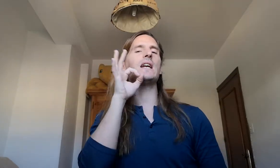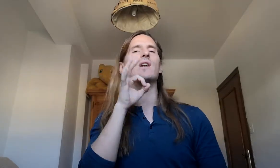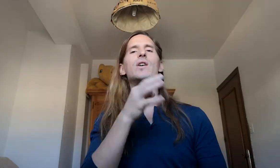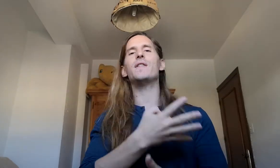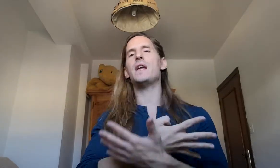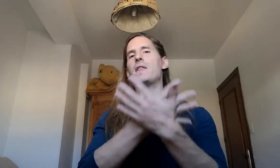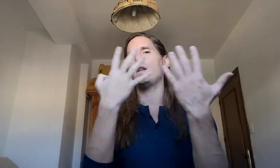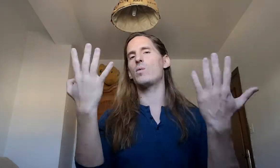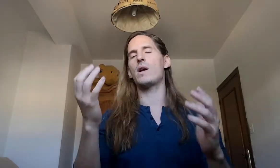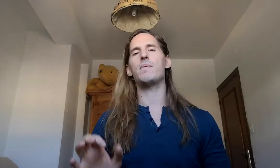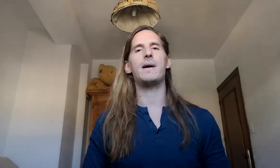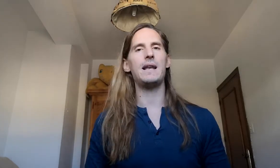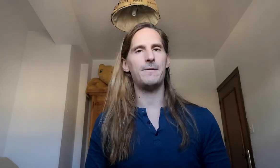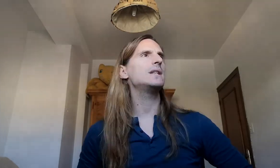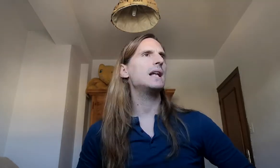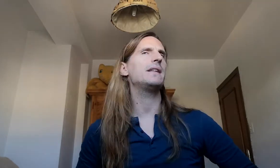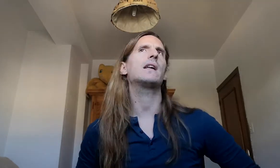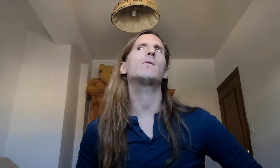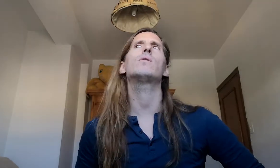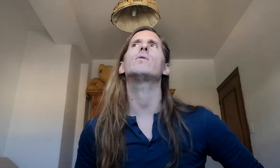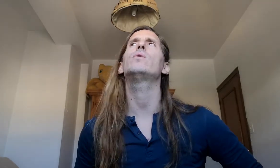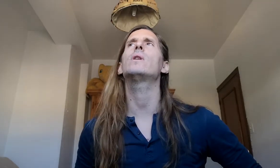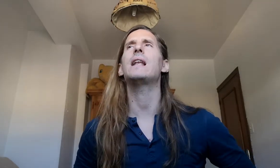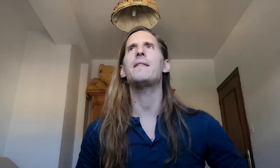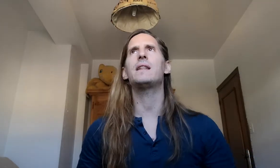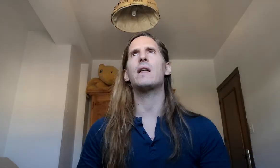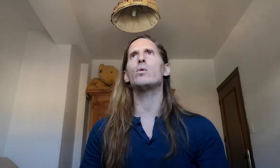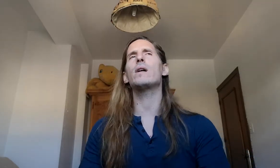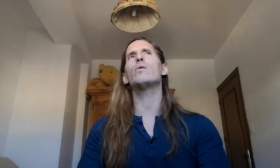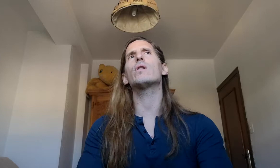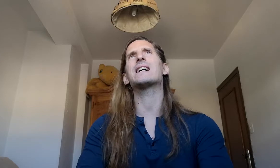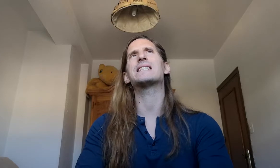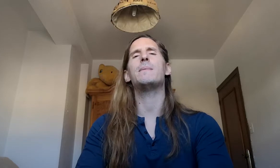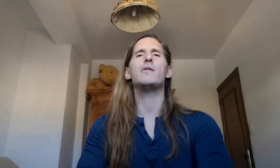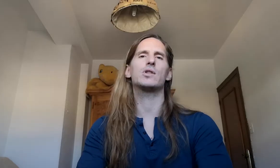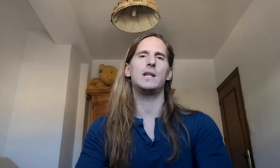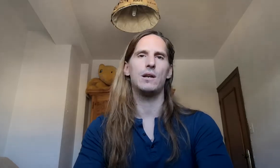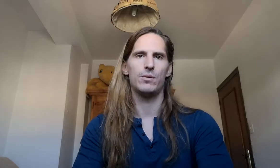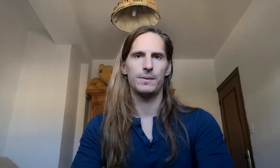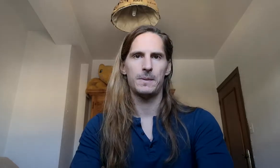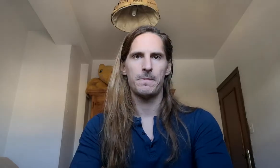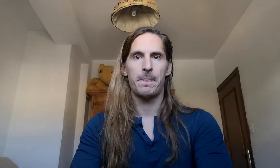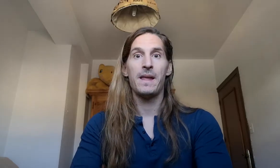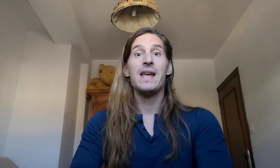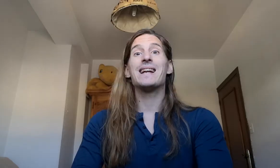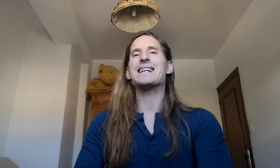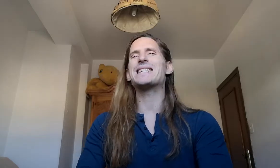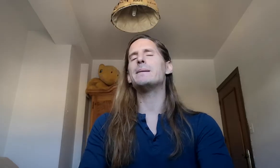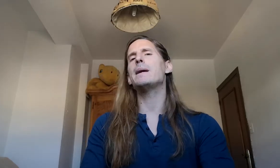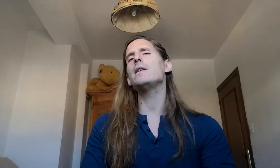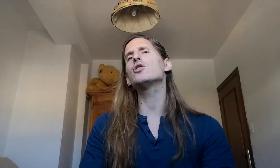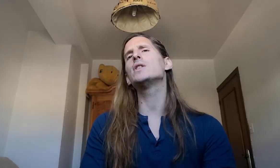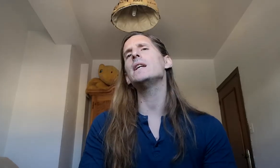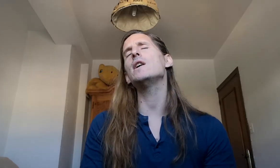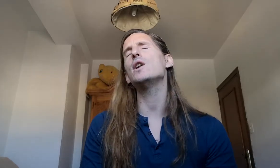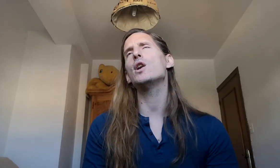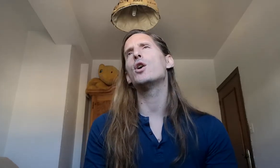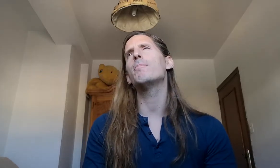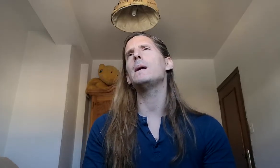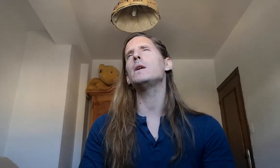siglo XIX, ¿vale? Y la dictadura duró casi medio siglo. Medio